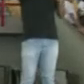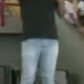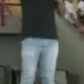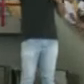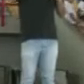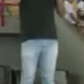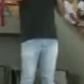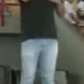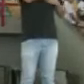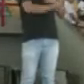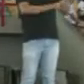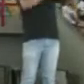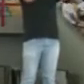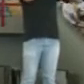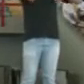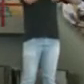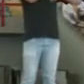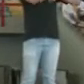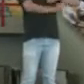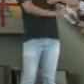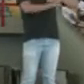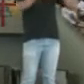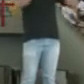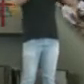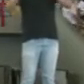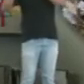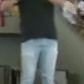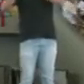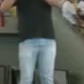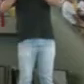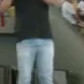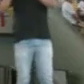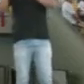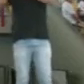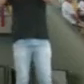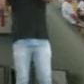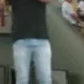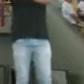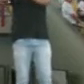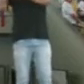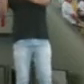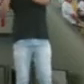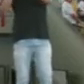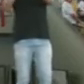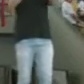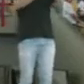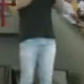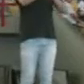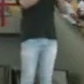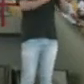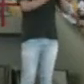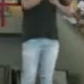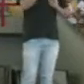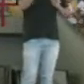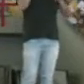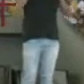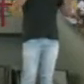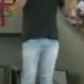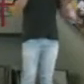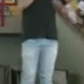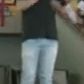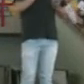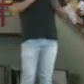nosso Estado Nacional. Então, movimento imigratório para o Brasil no século 21. Como esse comando poderia estar na